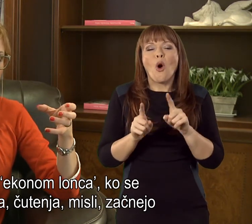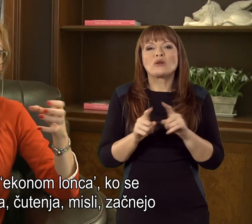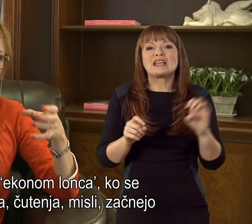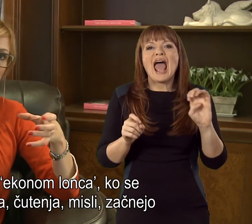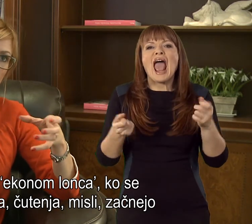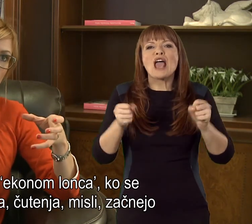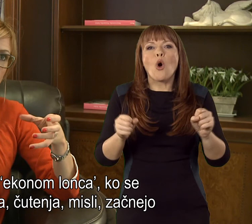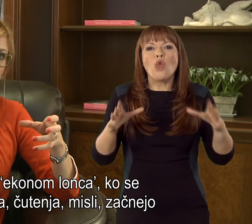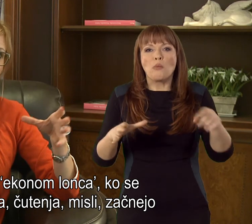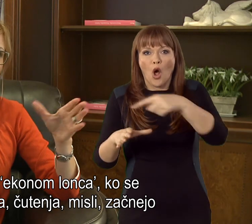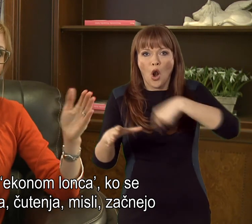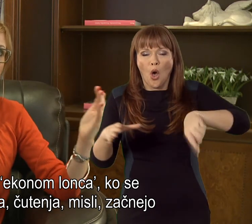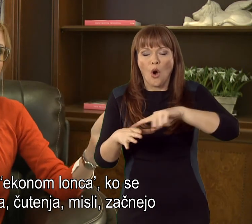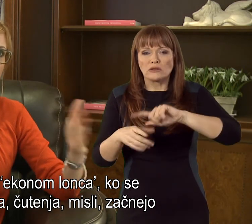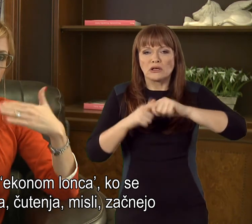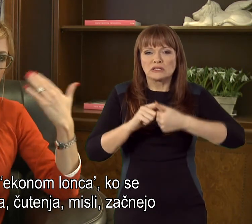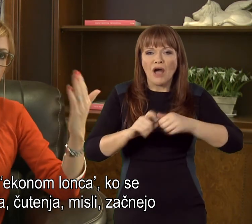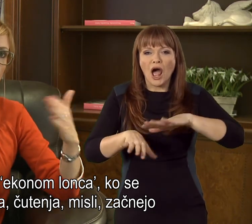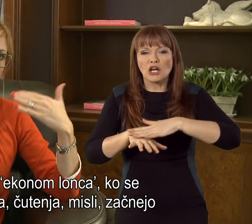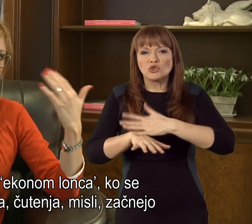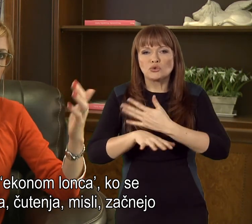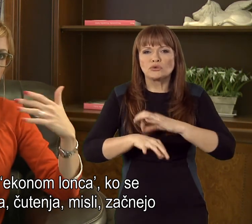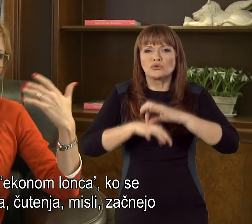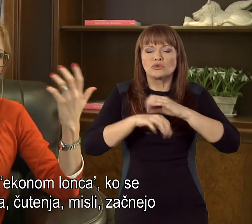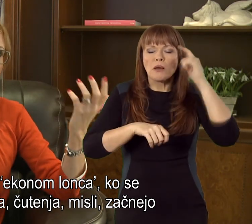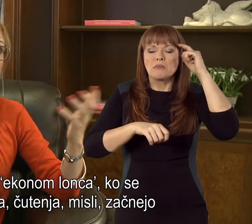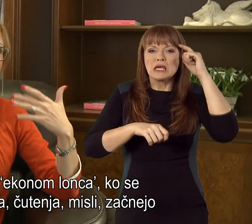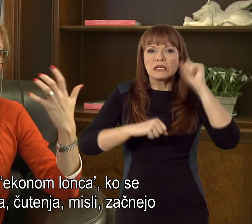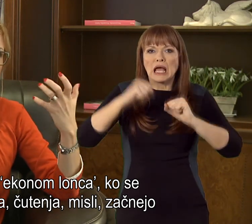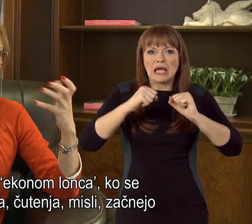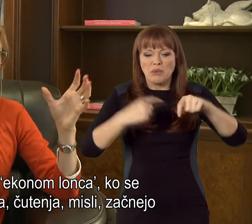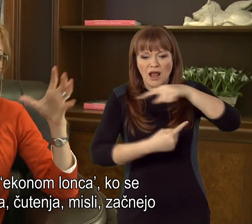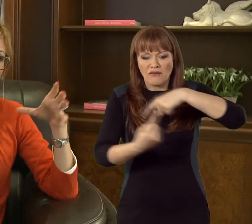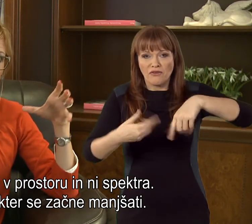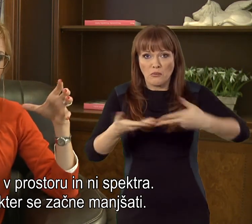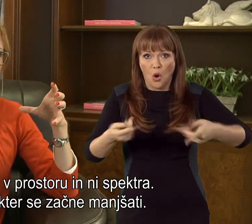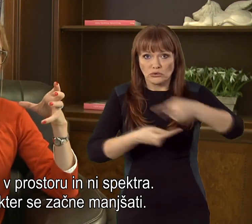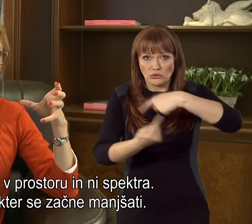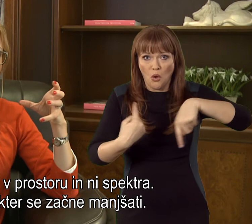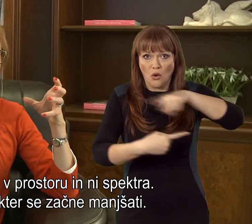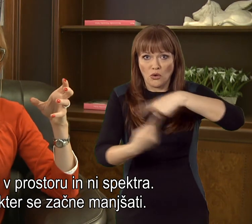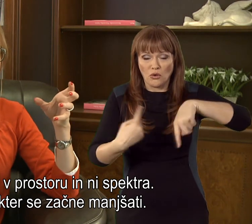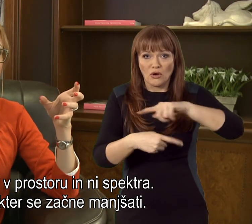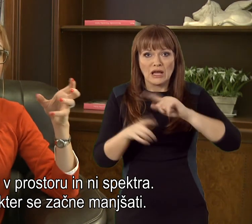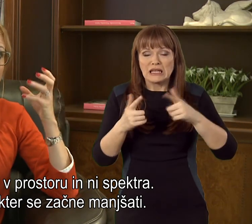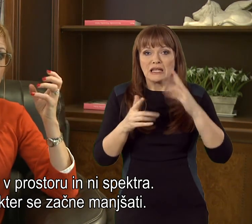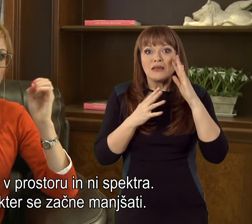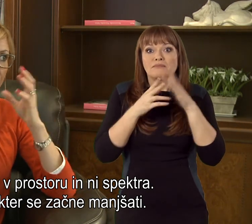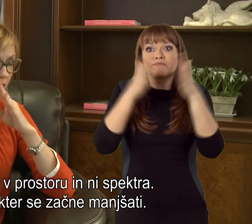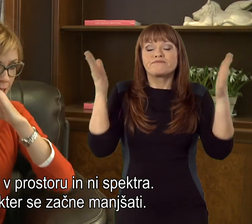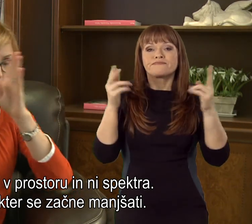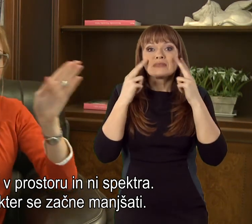do ekonom lonca. Enostavno stvari, čustva, čutenja, misli se začnejo gibati v prostoru in